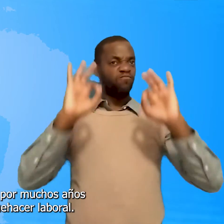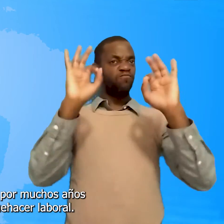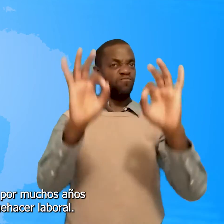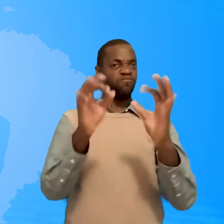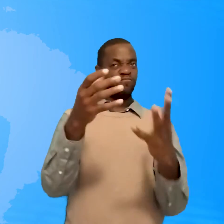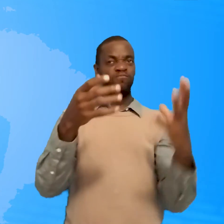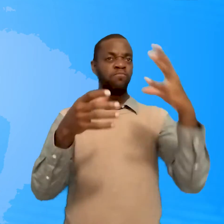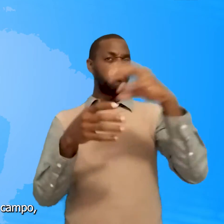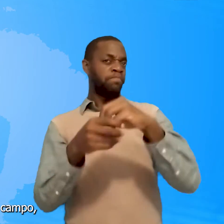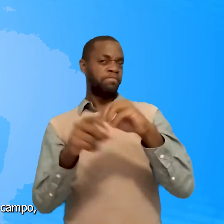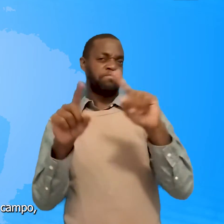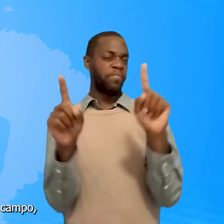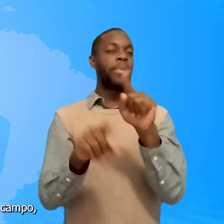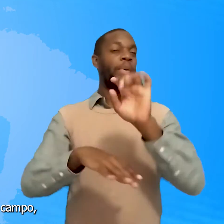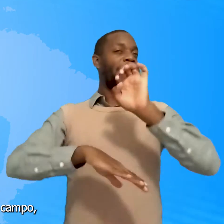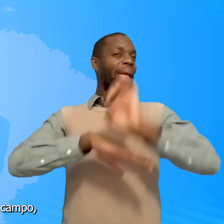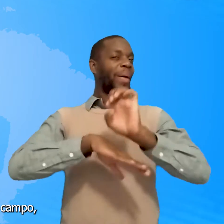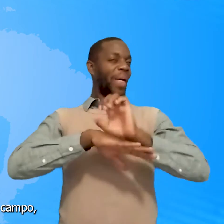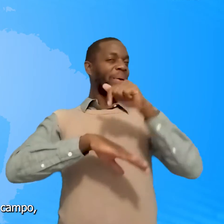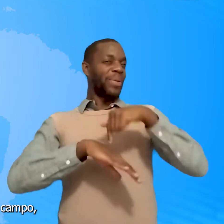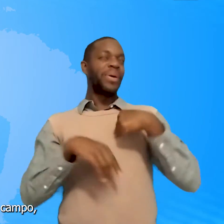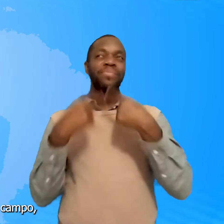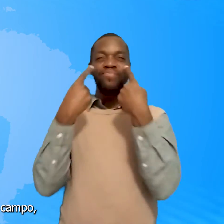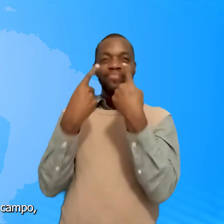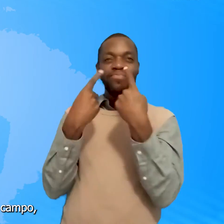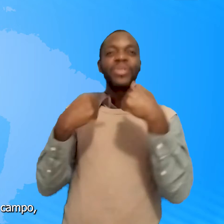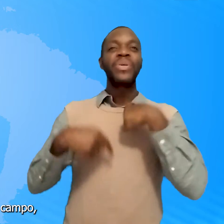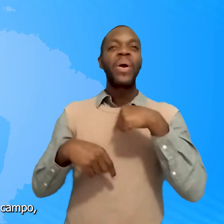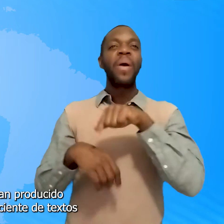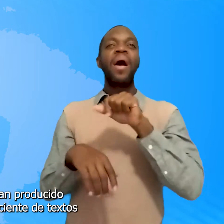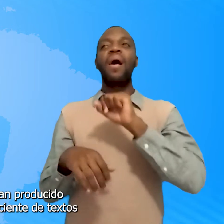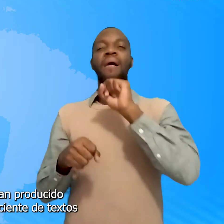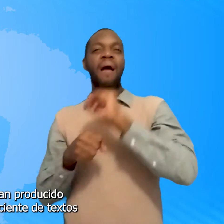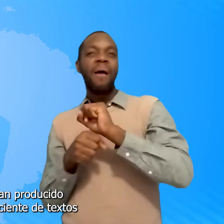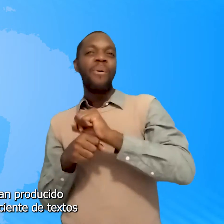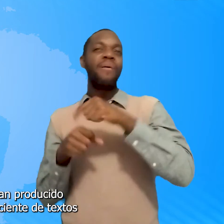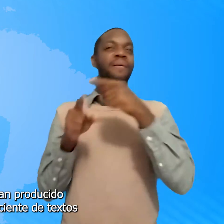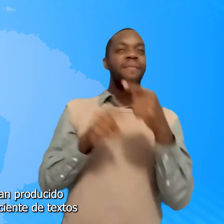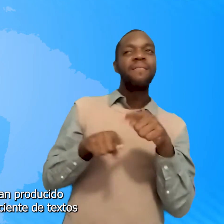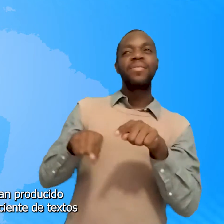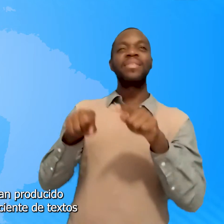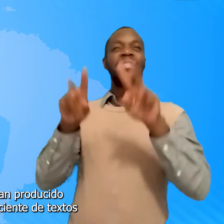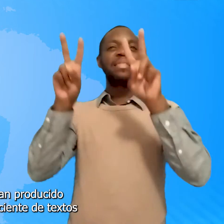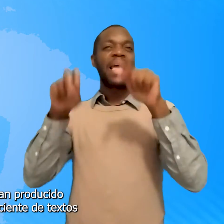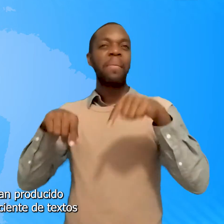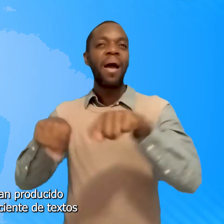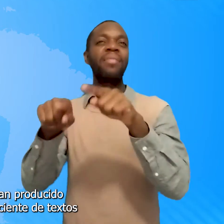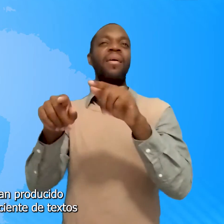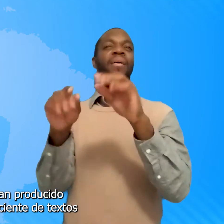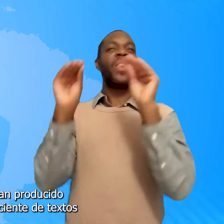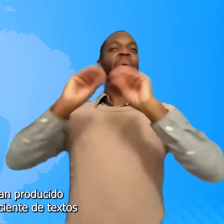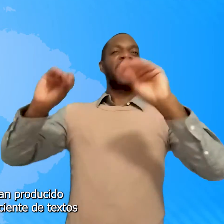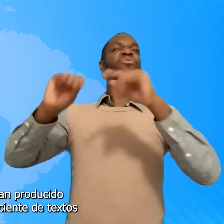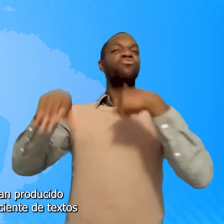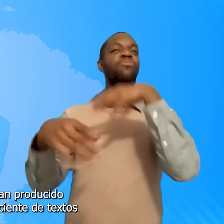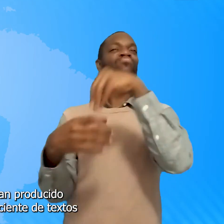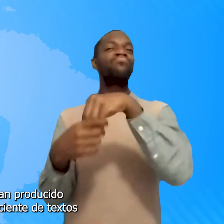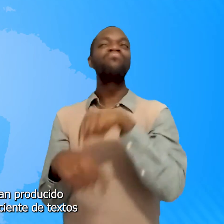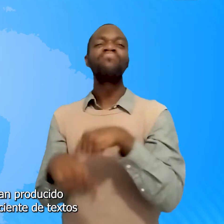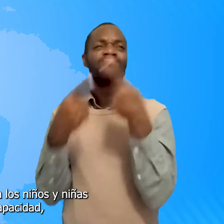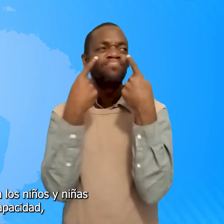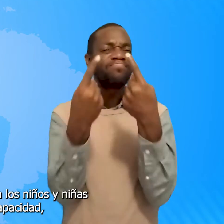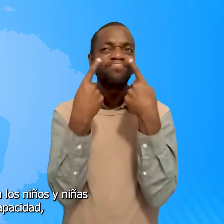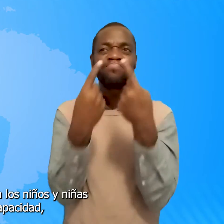quehacer laboral en este campo, digo, no se han producido la cantidad suficiente